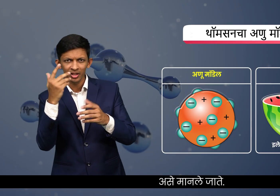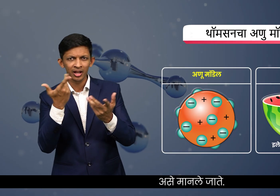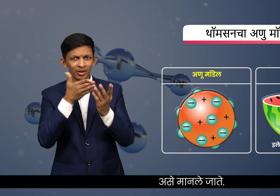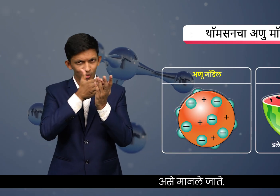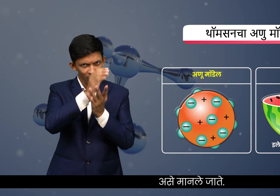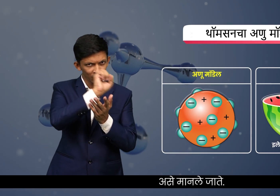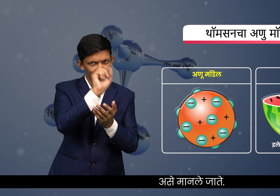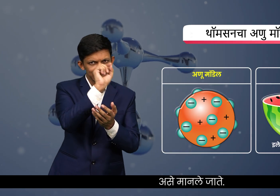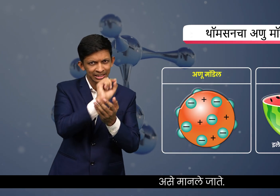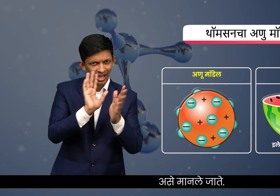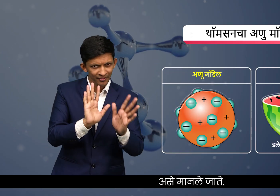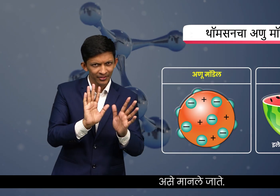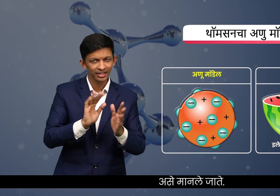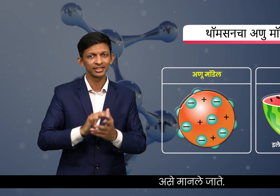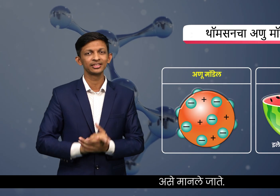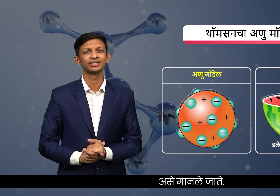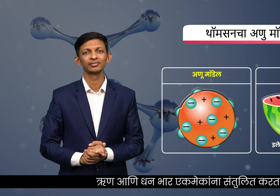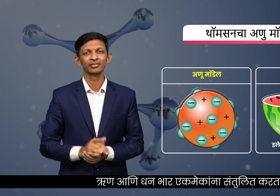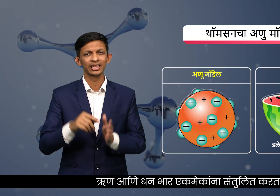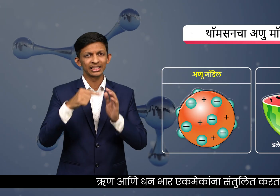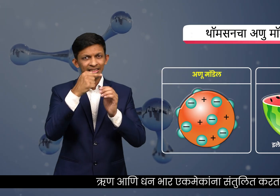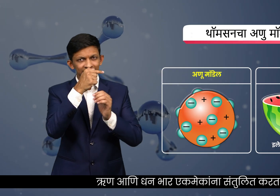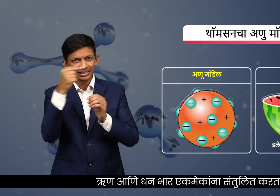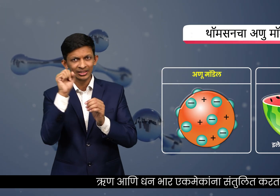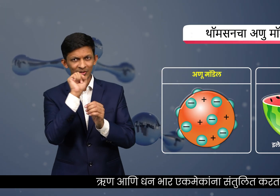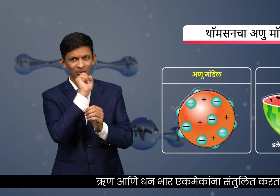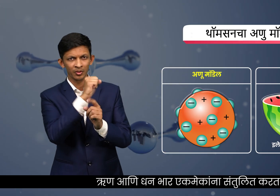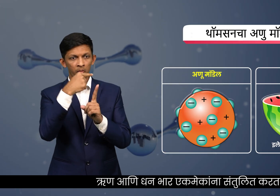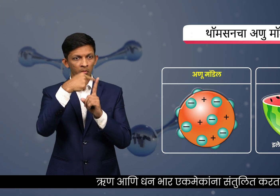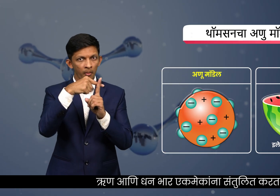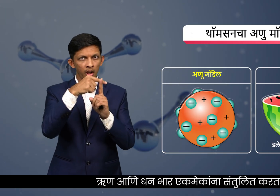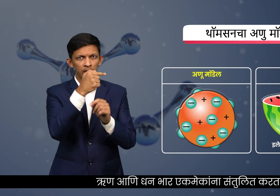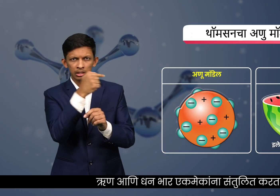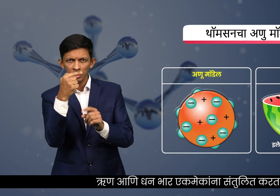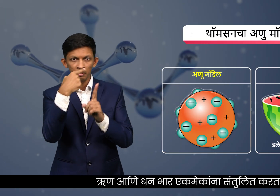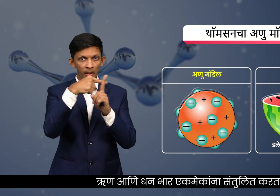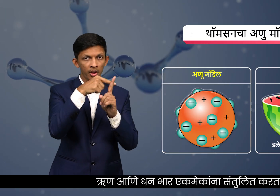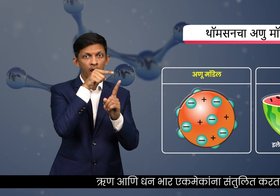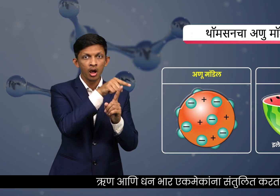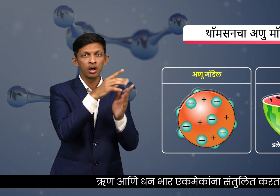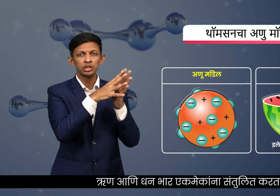असे मानले जाते. ऋण आणि धन भार एकमेकांना संतुलित